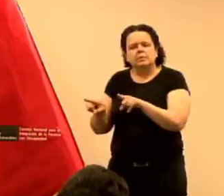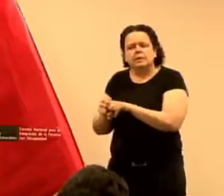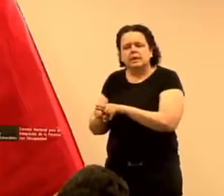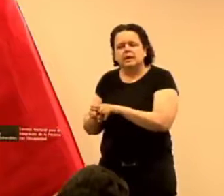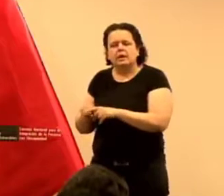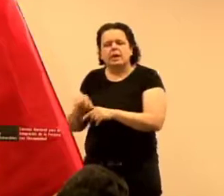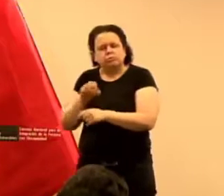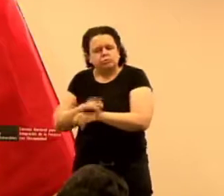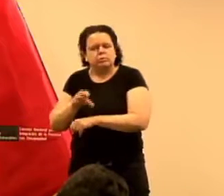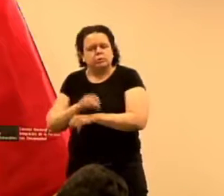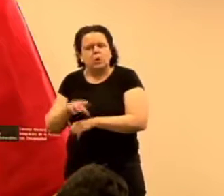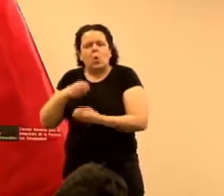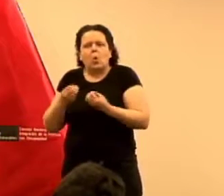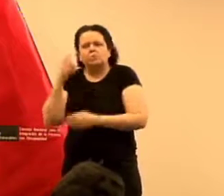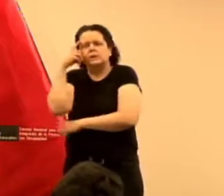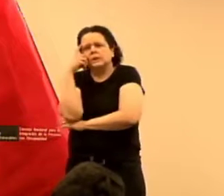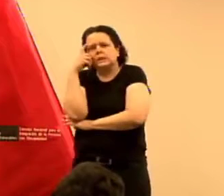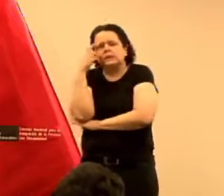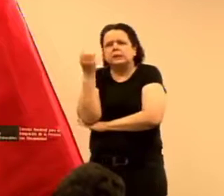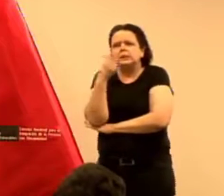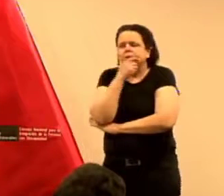también sugerir o pensar